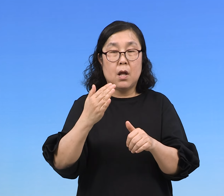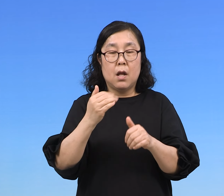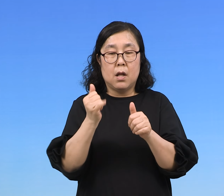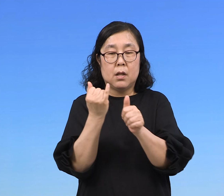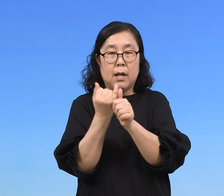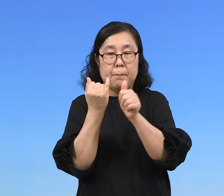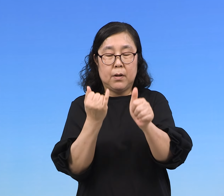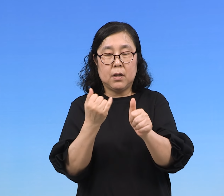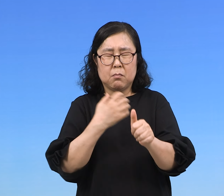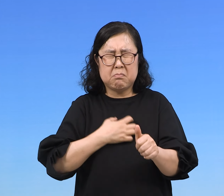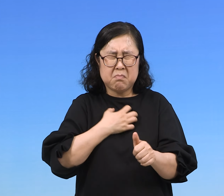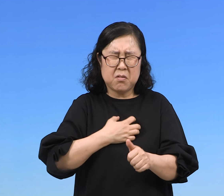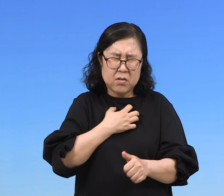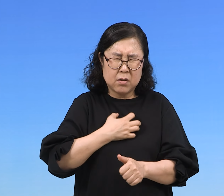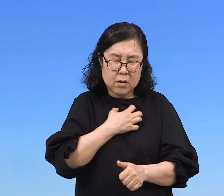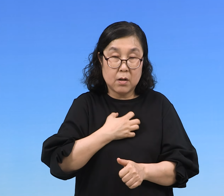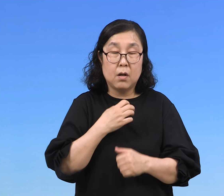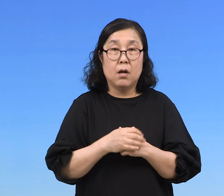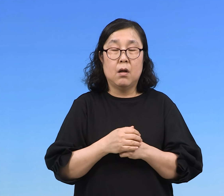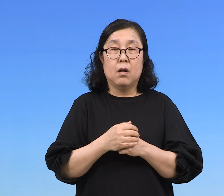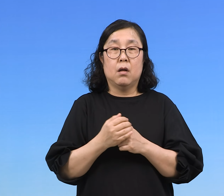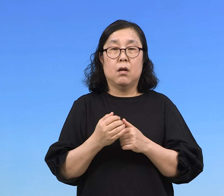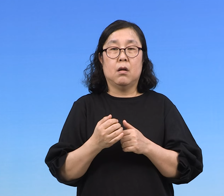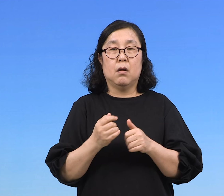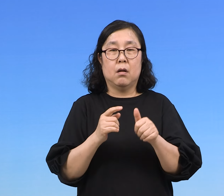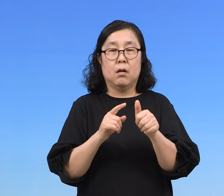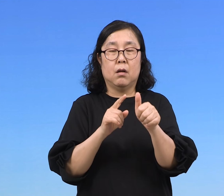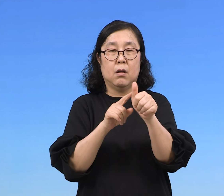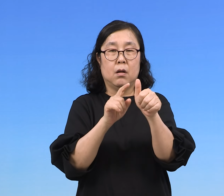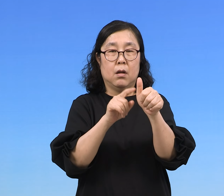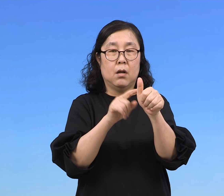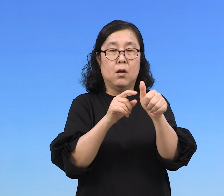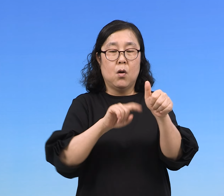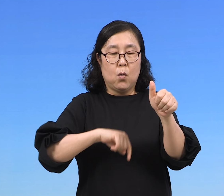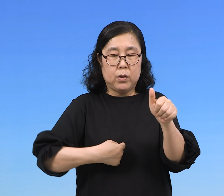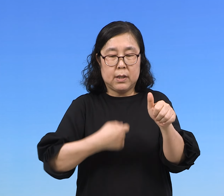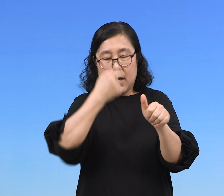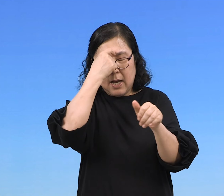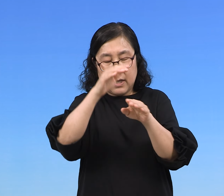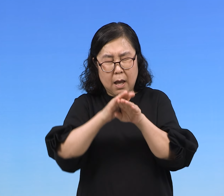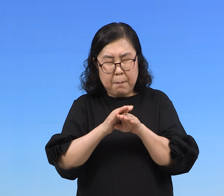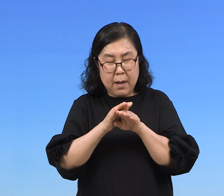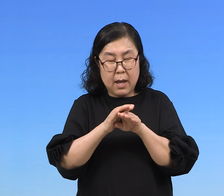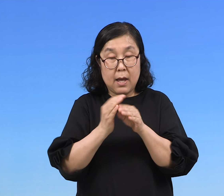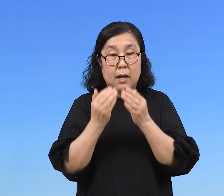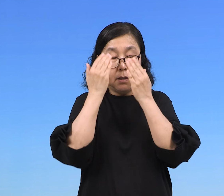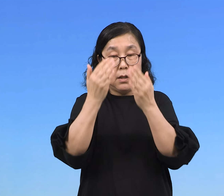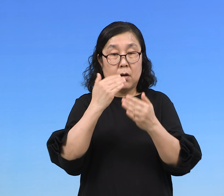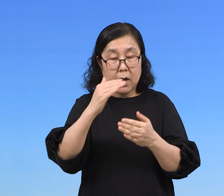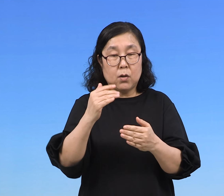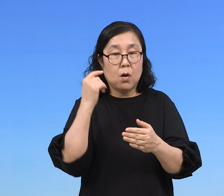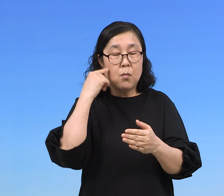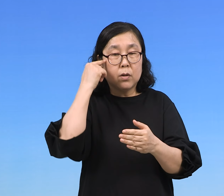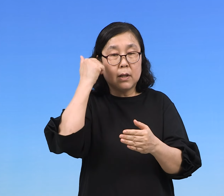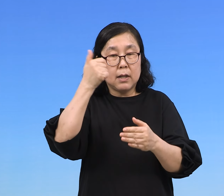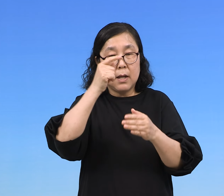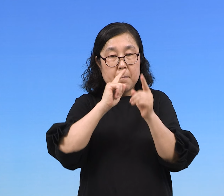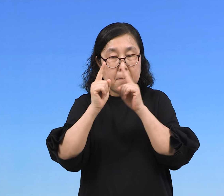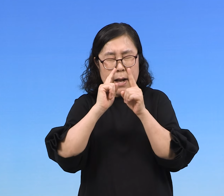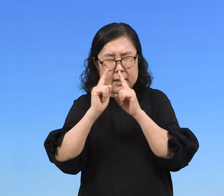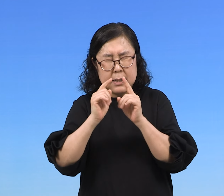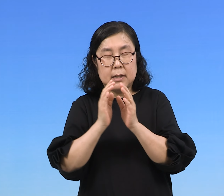이 남편이 걱정이 되는 겁니다. 그래서 여보 혼자 예배 보러 가시더라도 정말 우리 목사님 말씀에